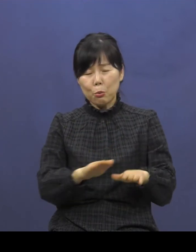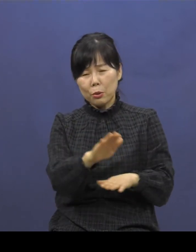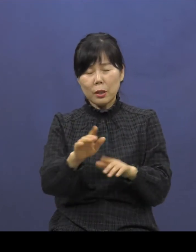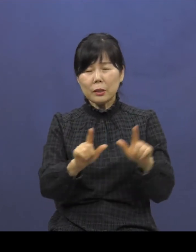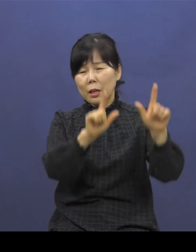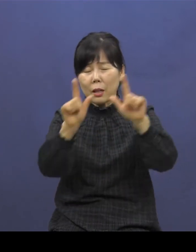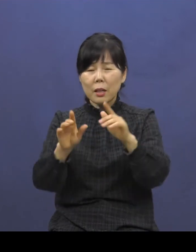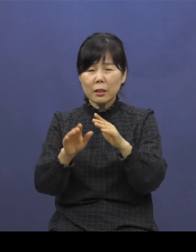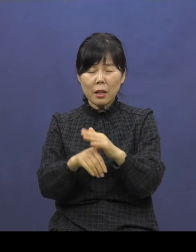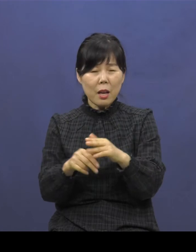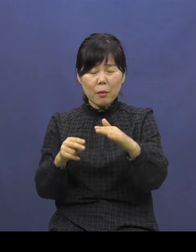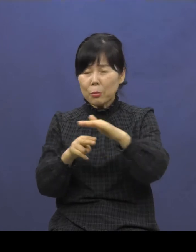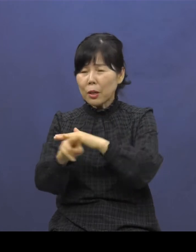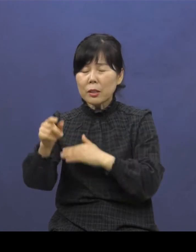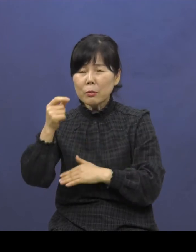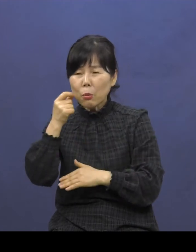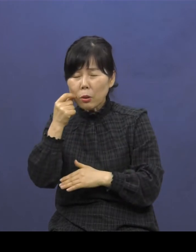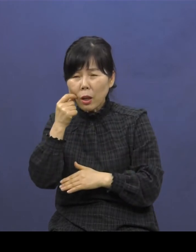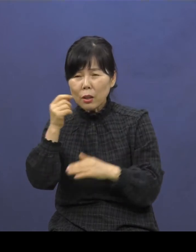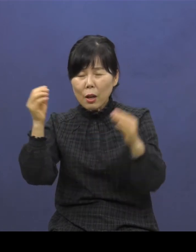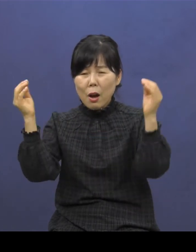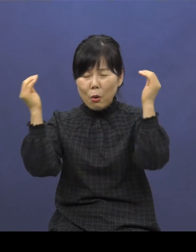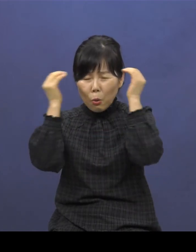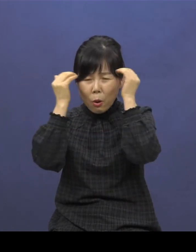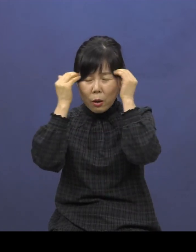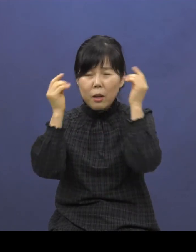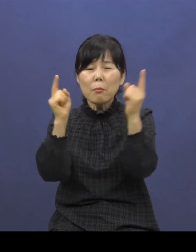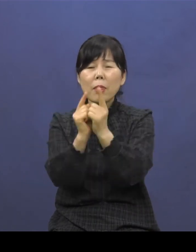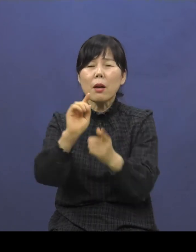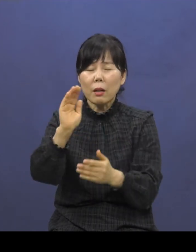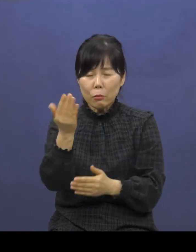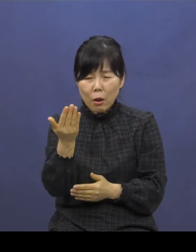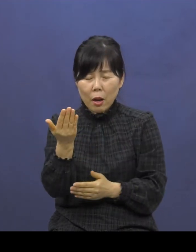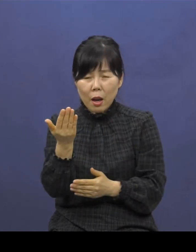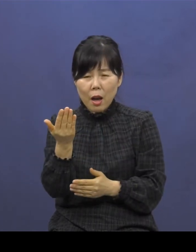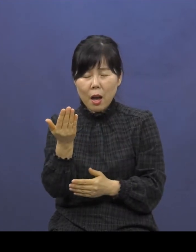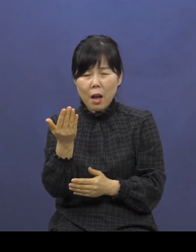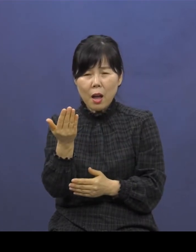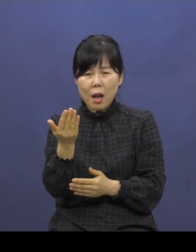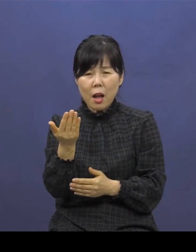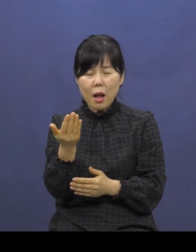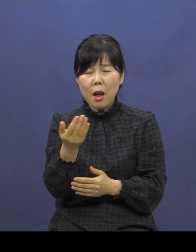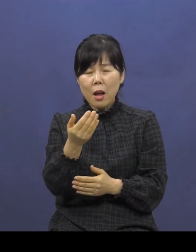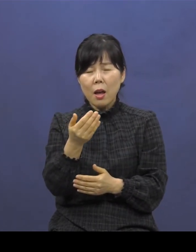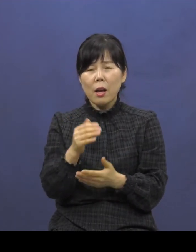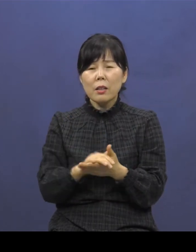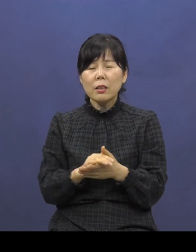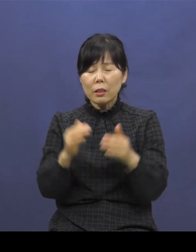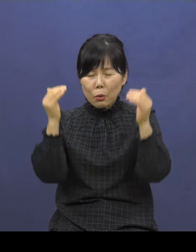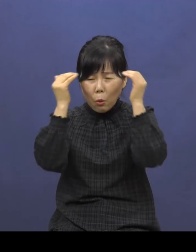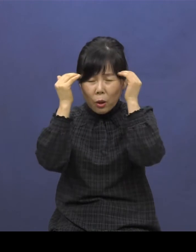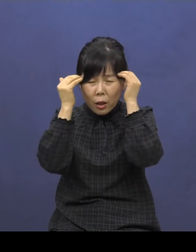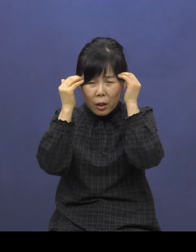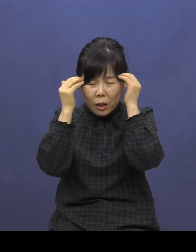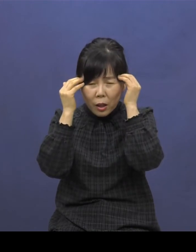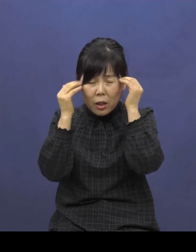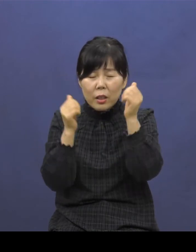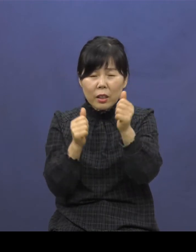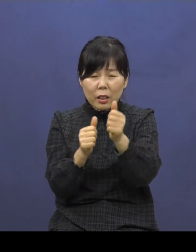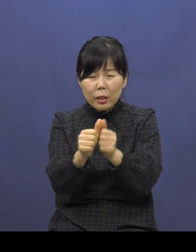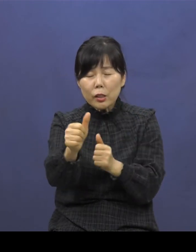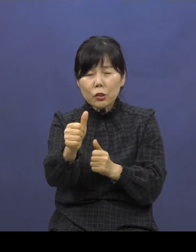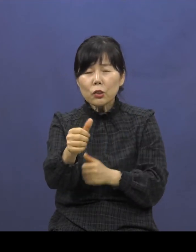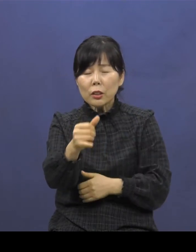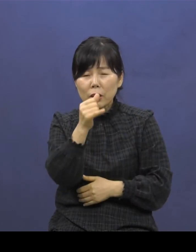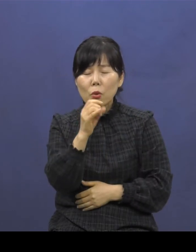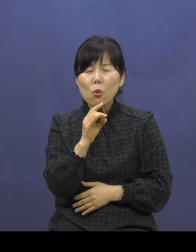살아가면서 정말 이 피할 수 없는 고난이라는 이 삶을 살아가고 있는데, 이 죄의 현실, 이 상황을 갖다가 이길